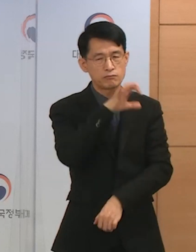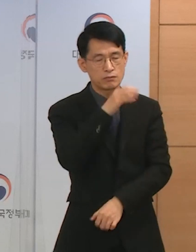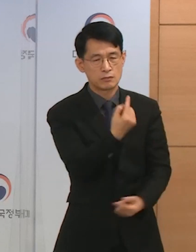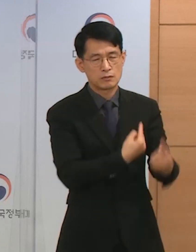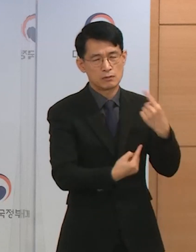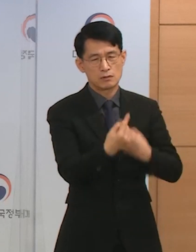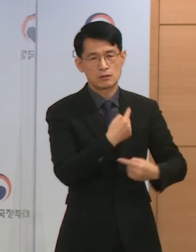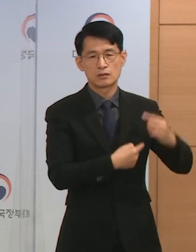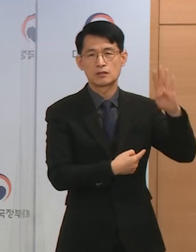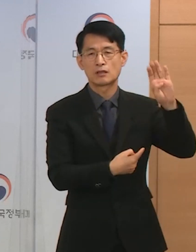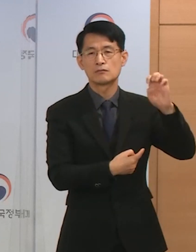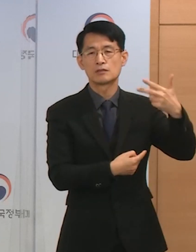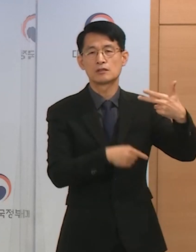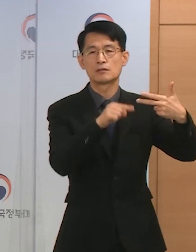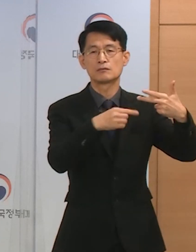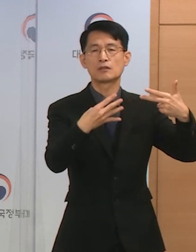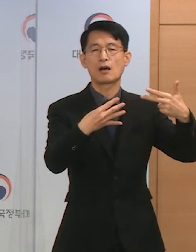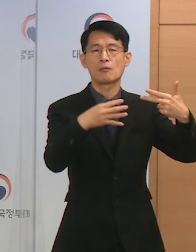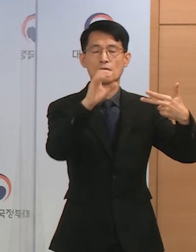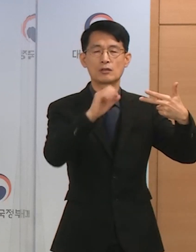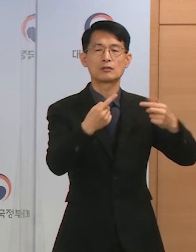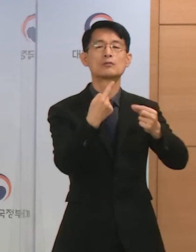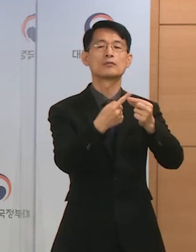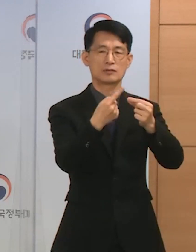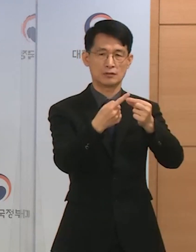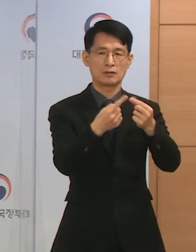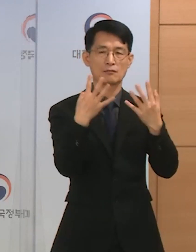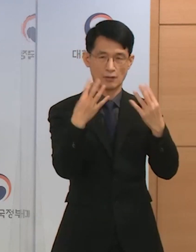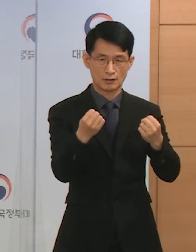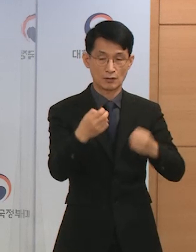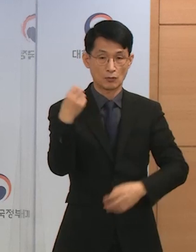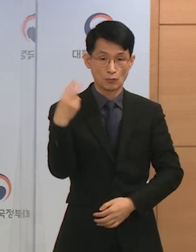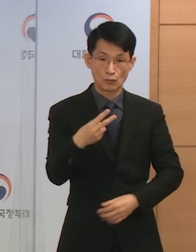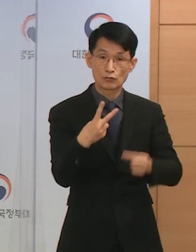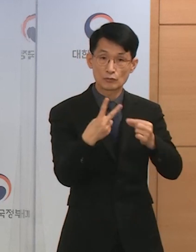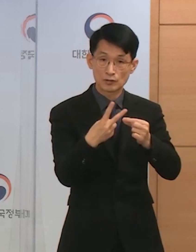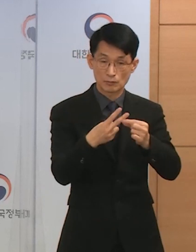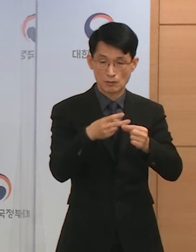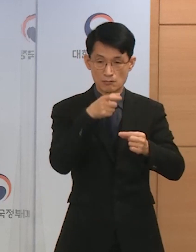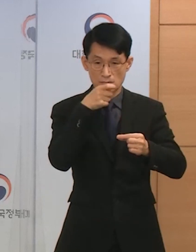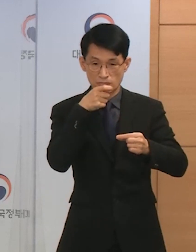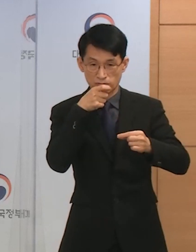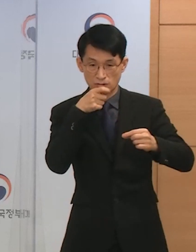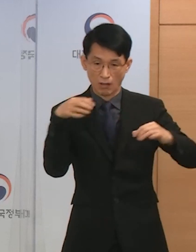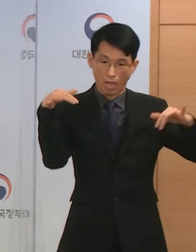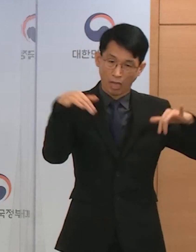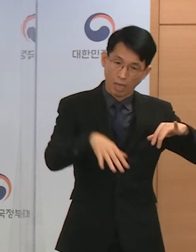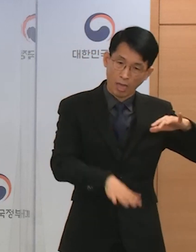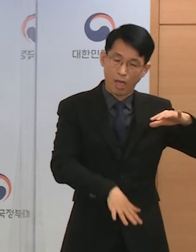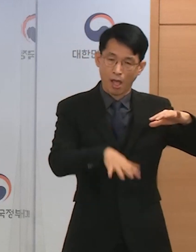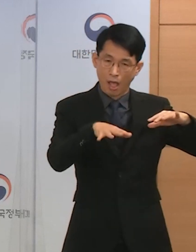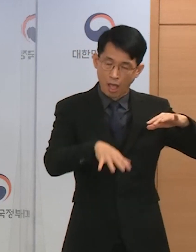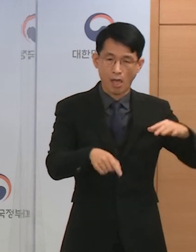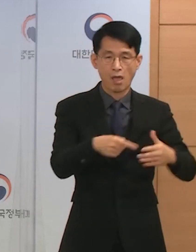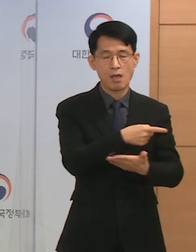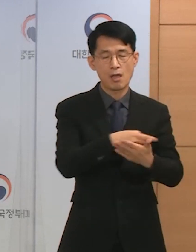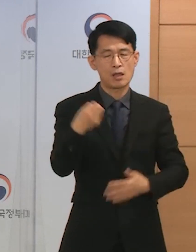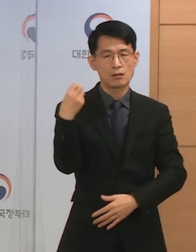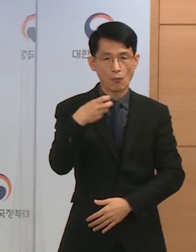47.4%로 가장 많았습니다. 그 다음으로 상습 침수 피해 호소 및 신속한 해결